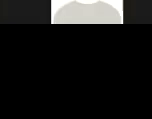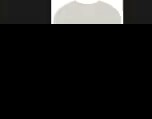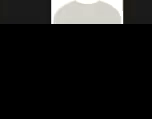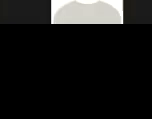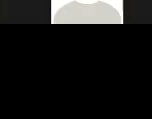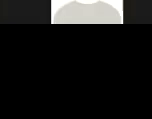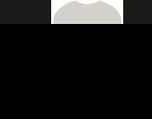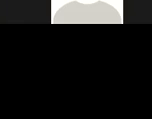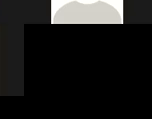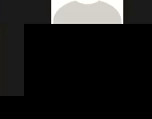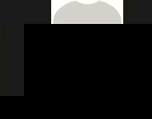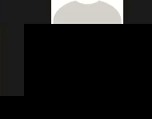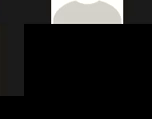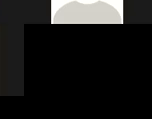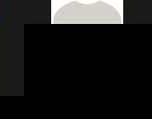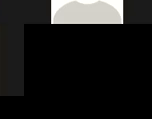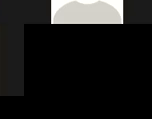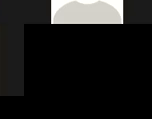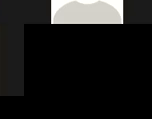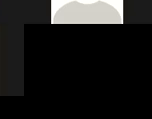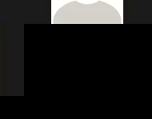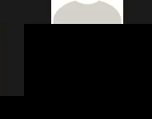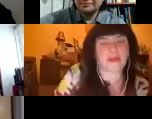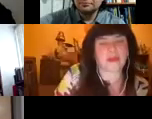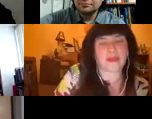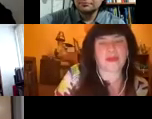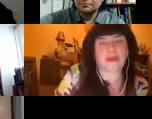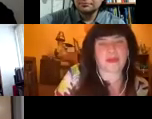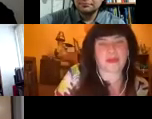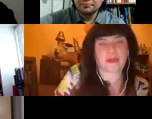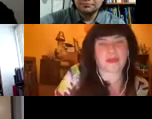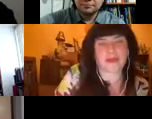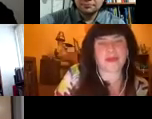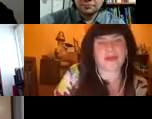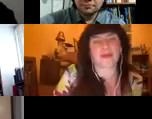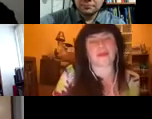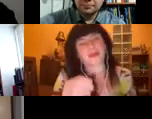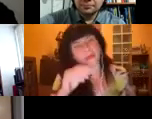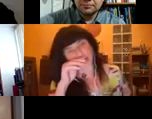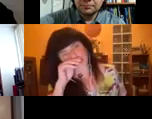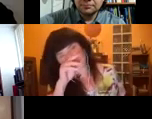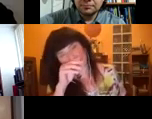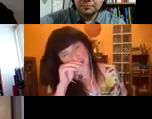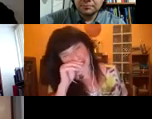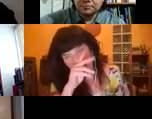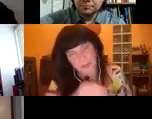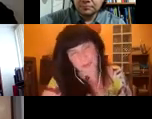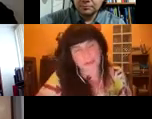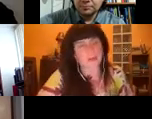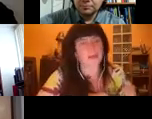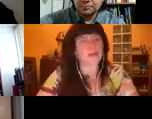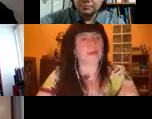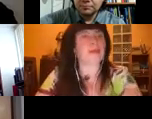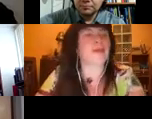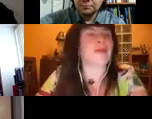Muchas gracias, Fabiola y Rosa María, por tan interesante e innovador trabajo. Qué lindo. Nosotros, no sé